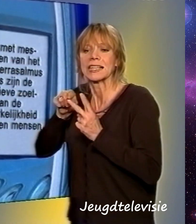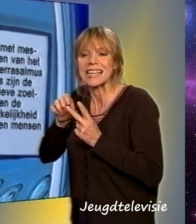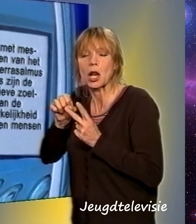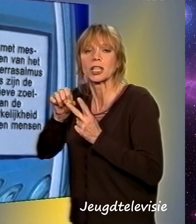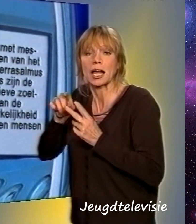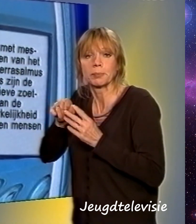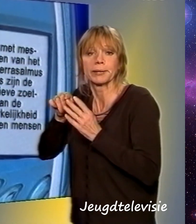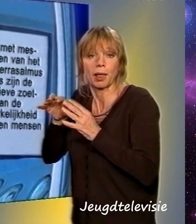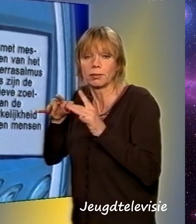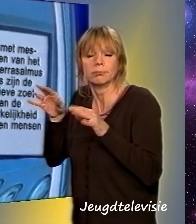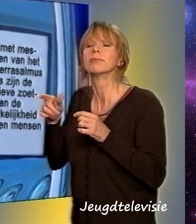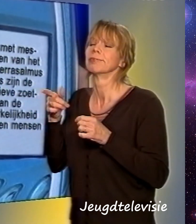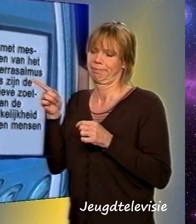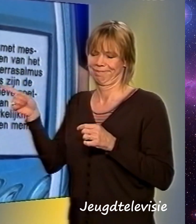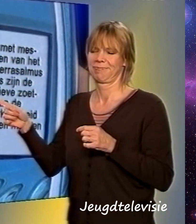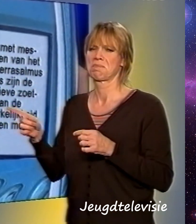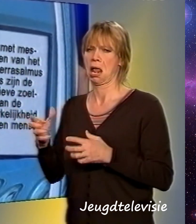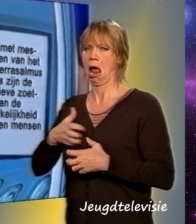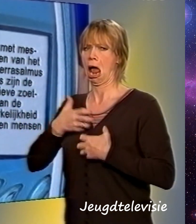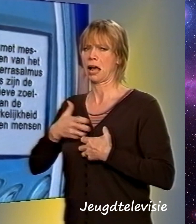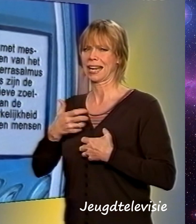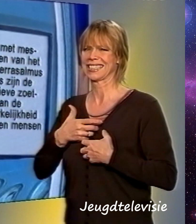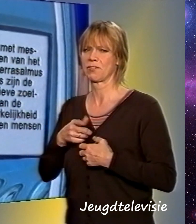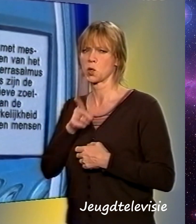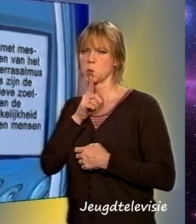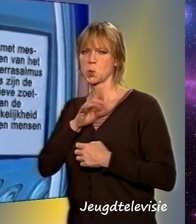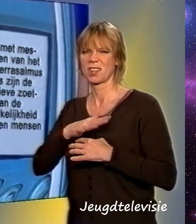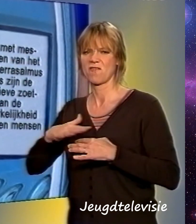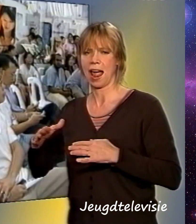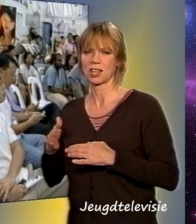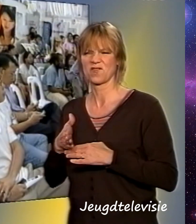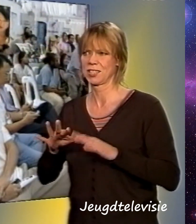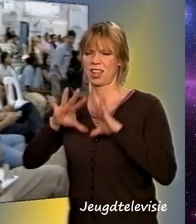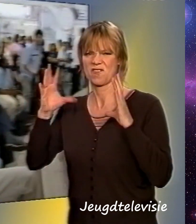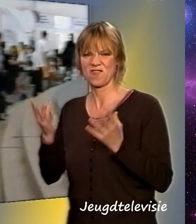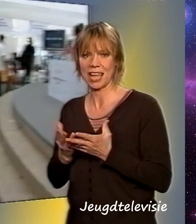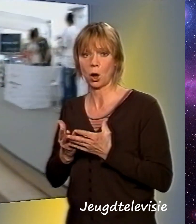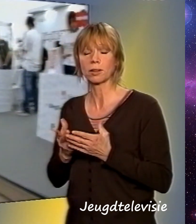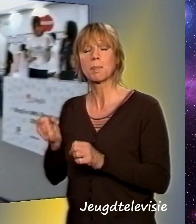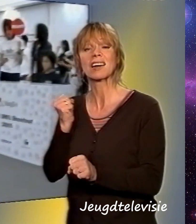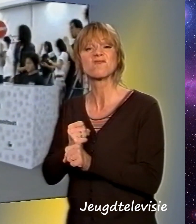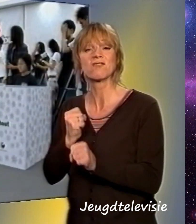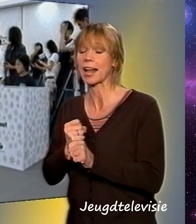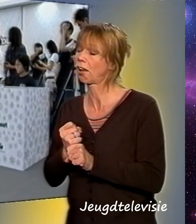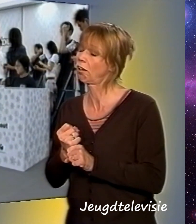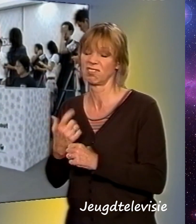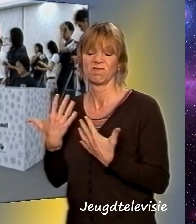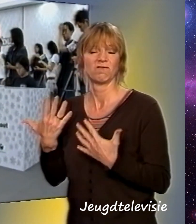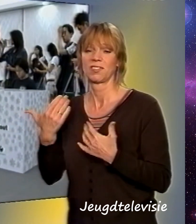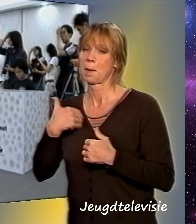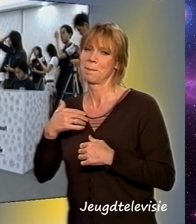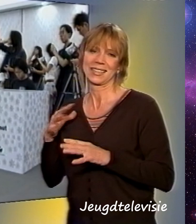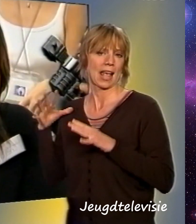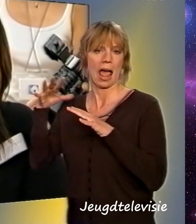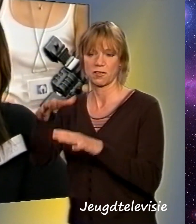zijn de meest agressieve zoetwatervissen van de wereld in werkelijkheid vallen ze zelden mensen aan zeker geen makkie